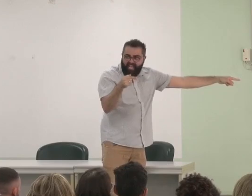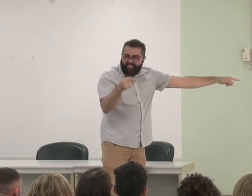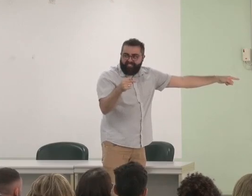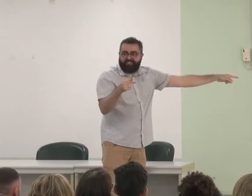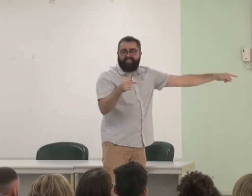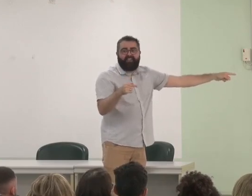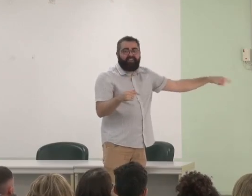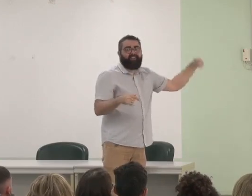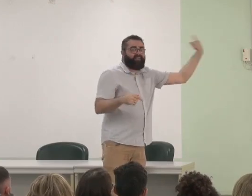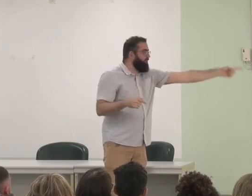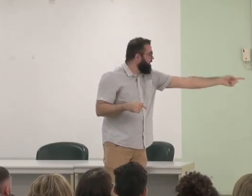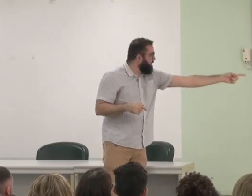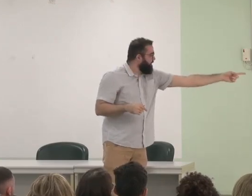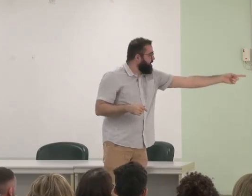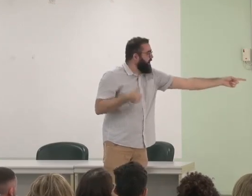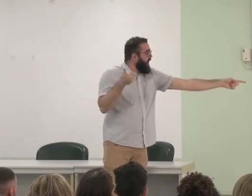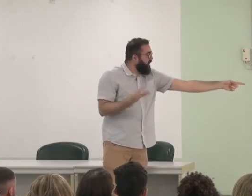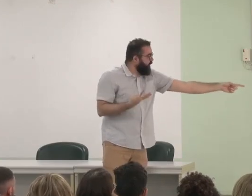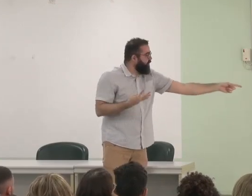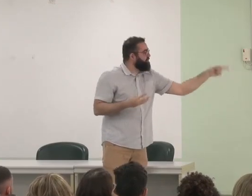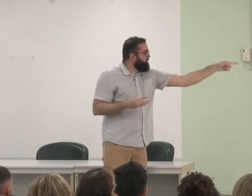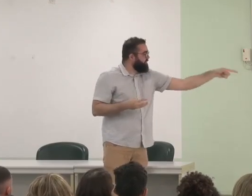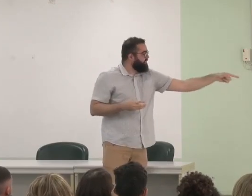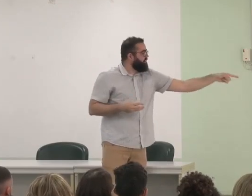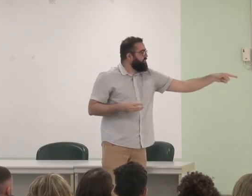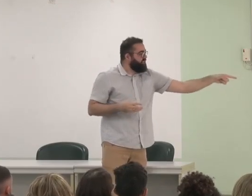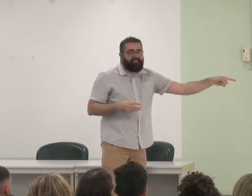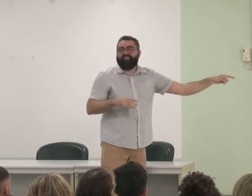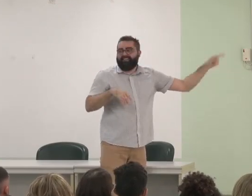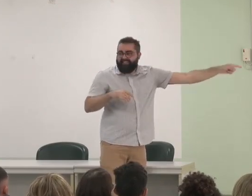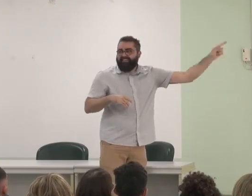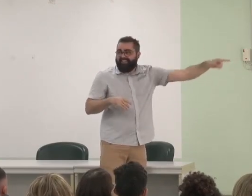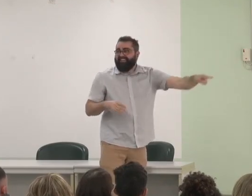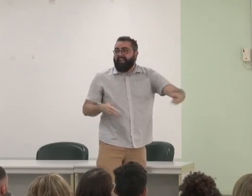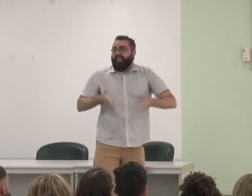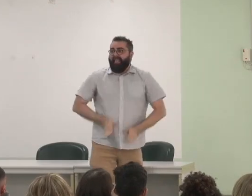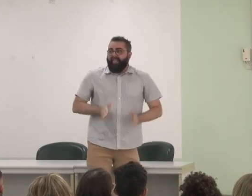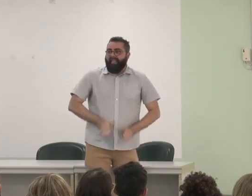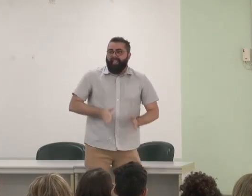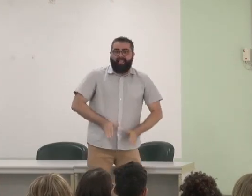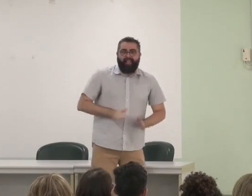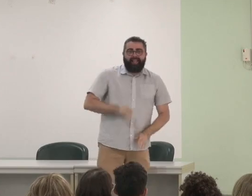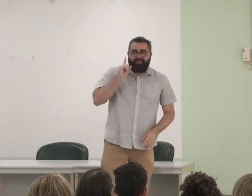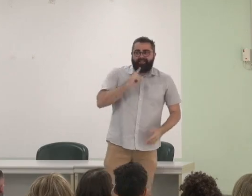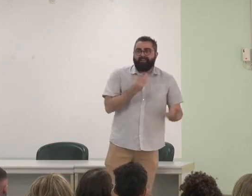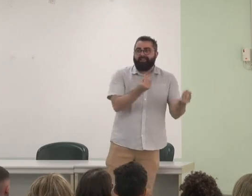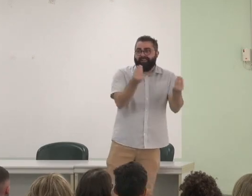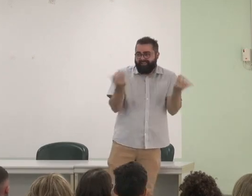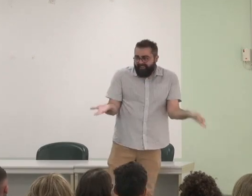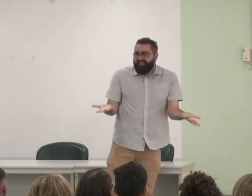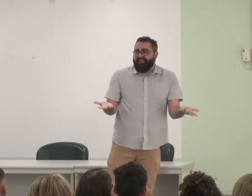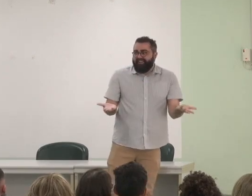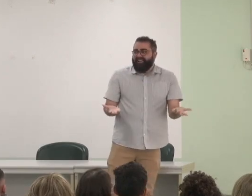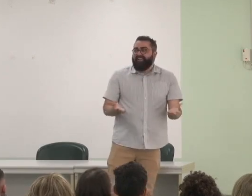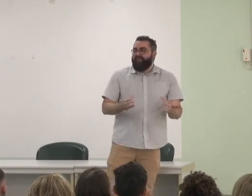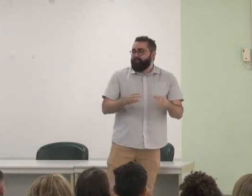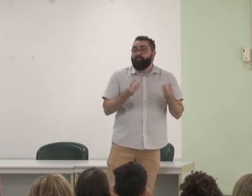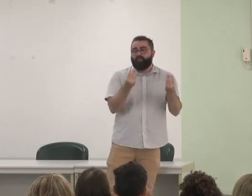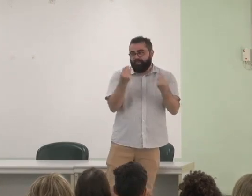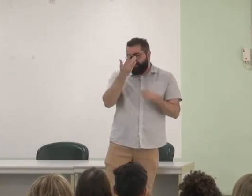em 1992, 98, 2002, 2012, ou seja, o nascimento de novas pessoas